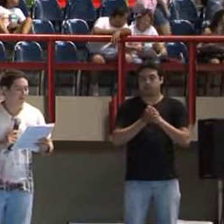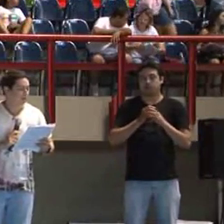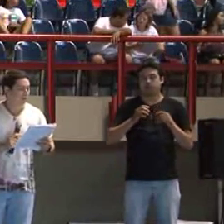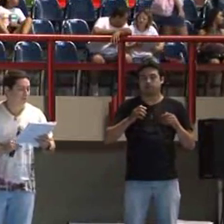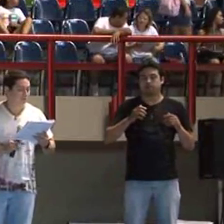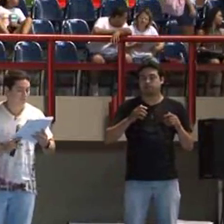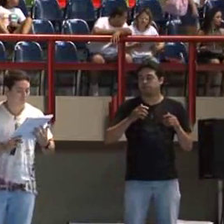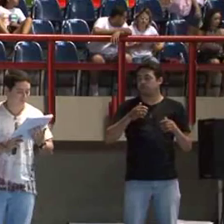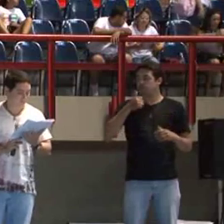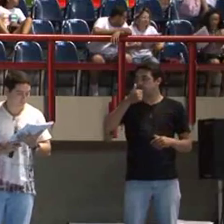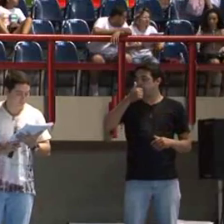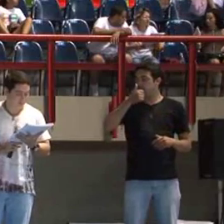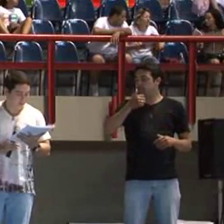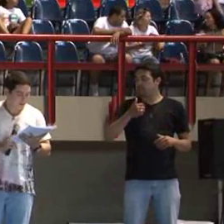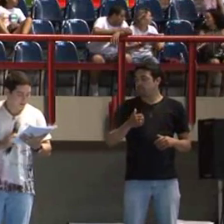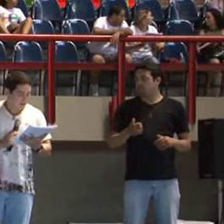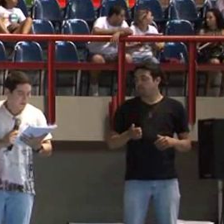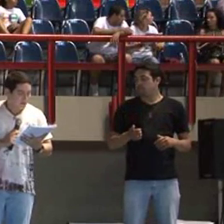Primeiro, irmão.